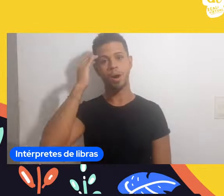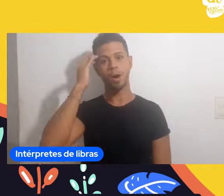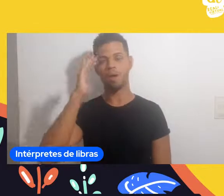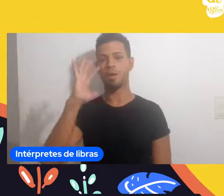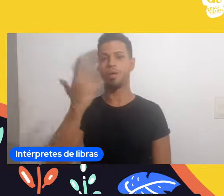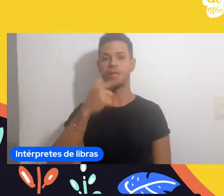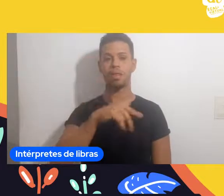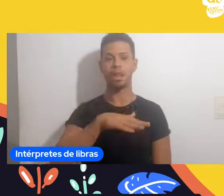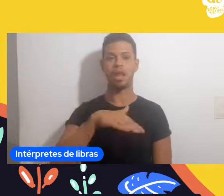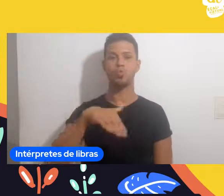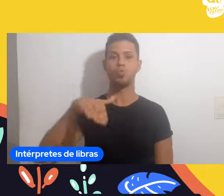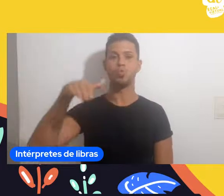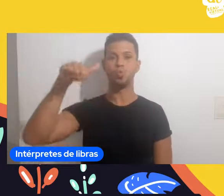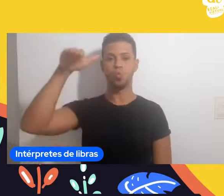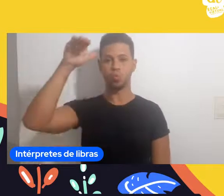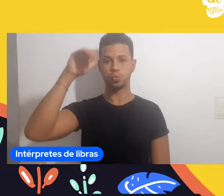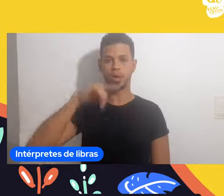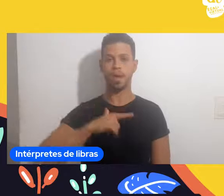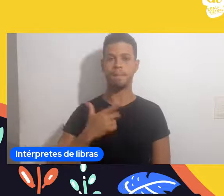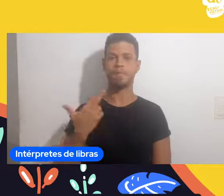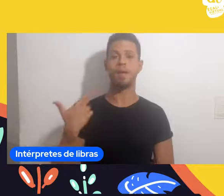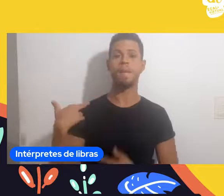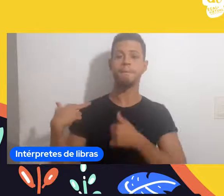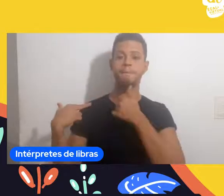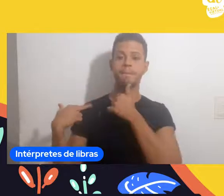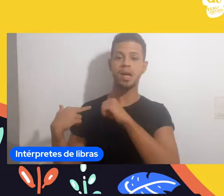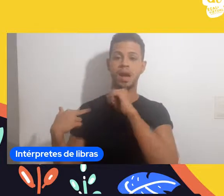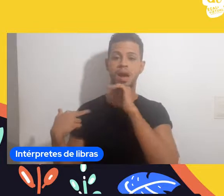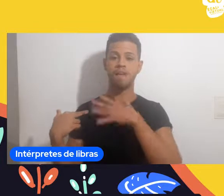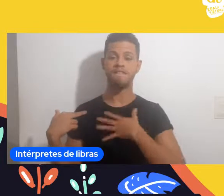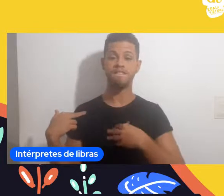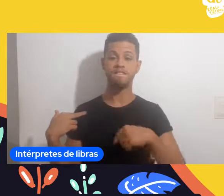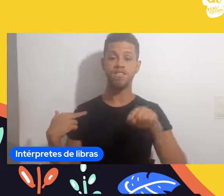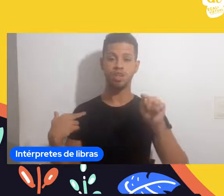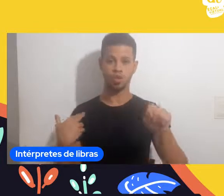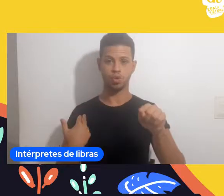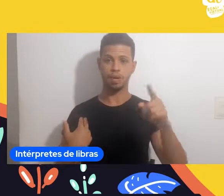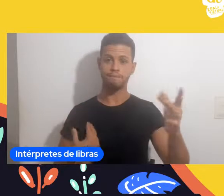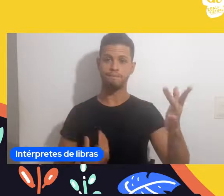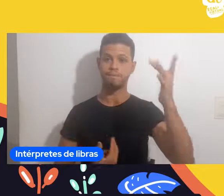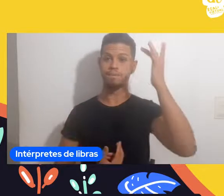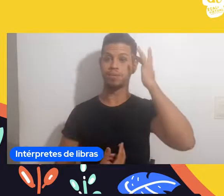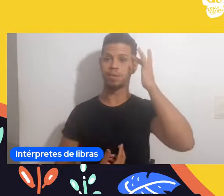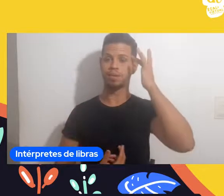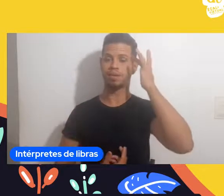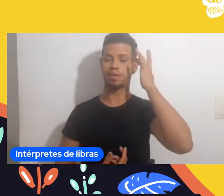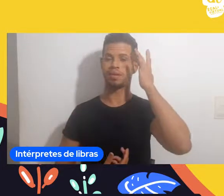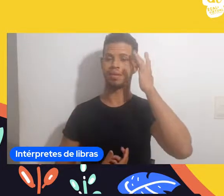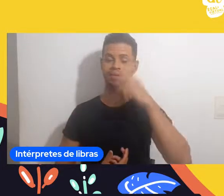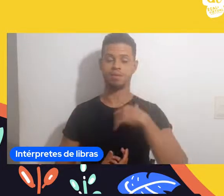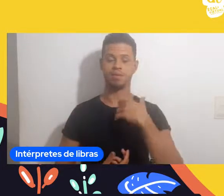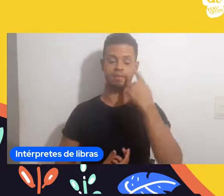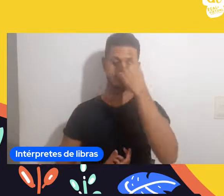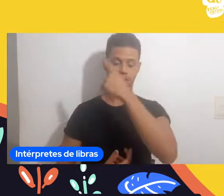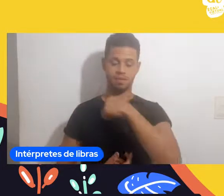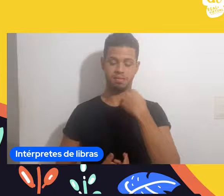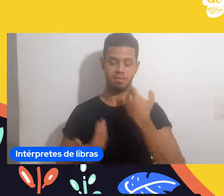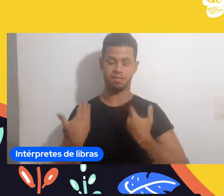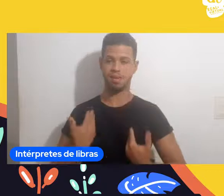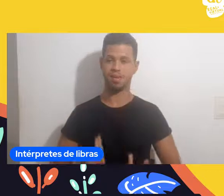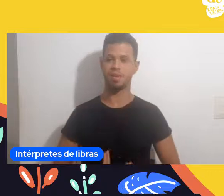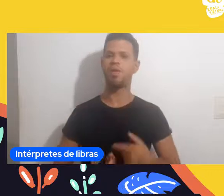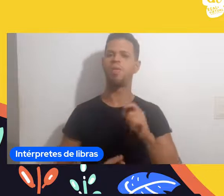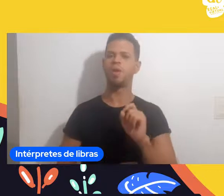adulto e o que meus filhos e essa criança estão levando de memória da minha imagem? O que é que esse